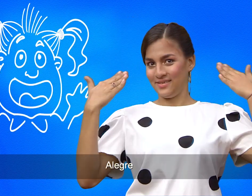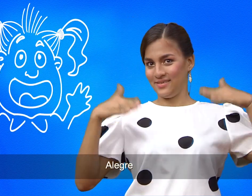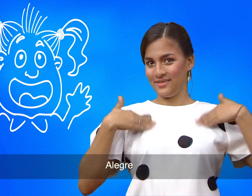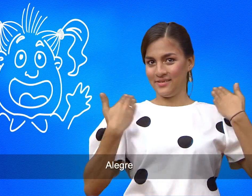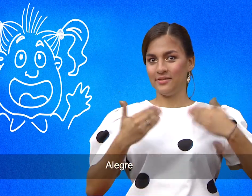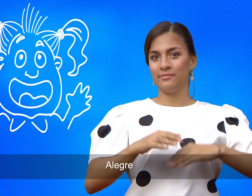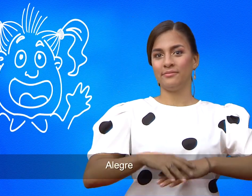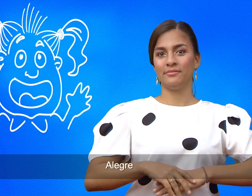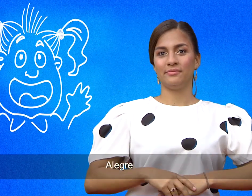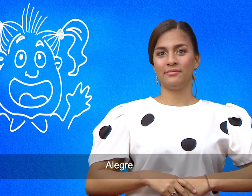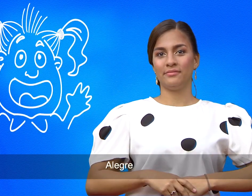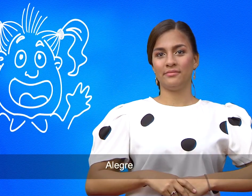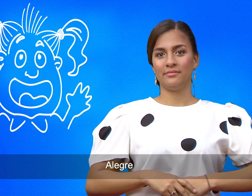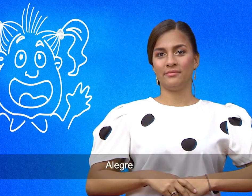Alegre.